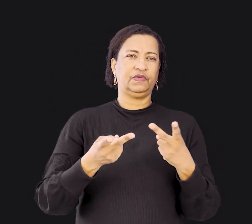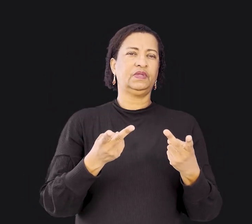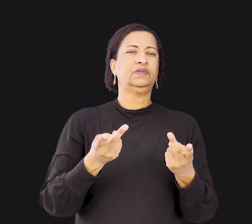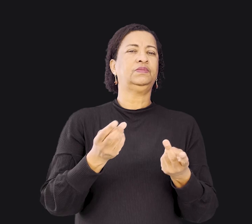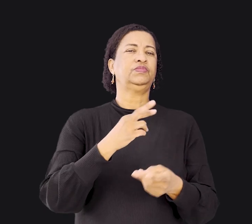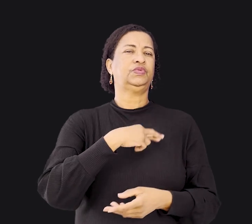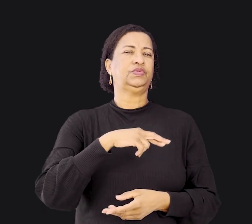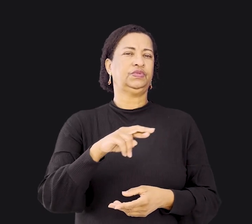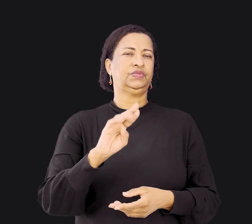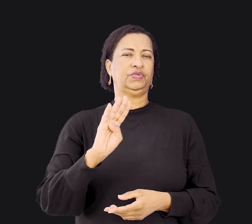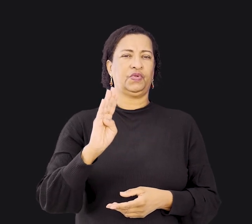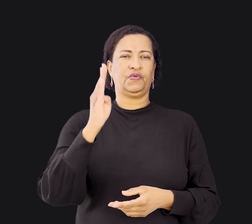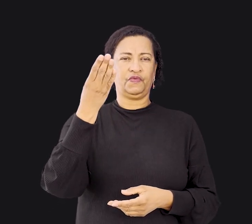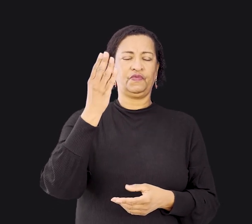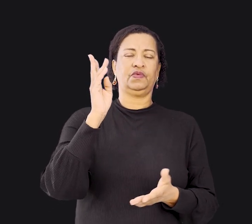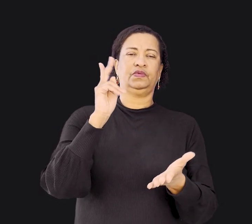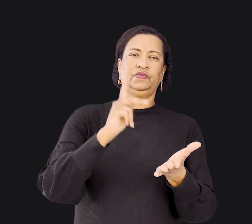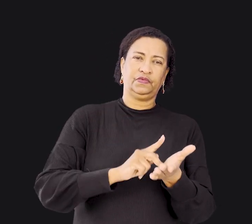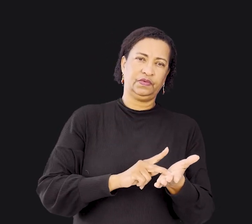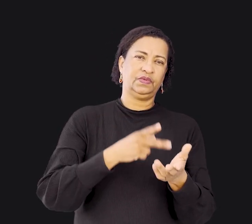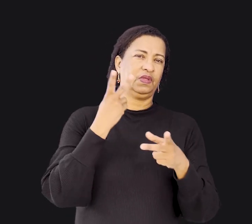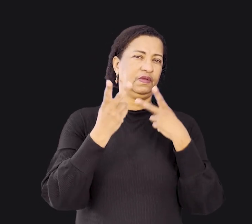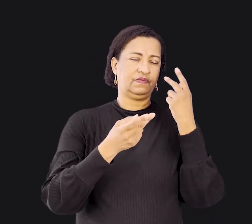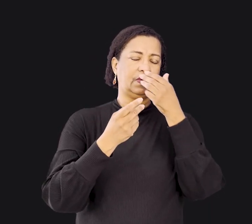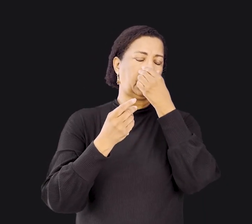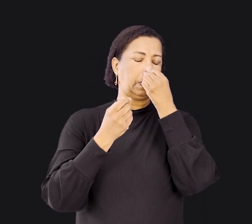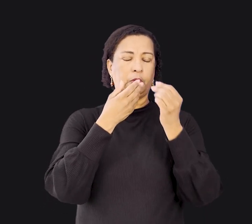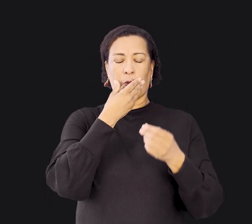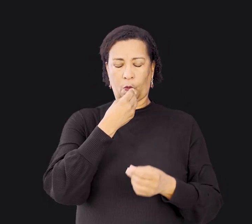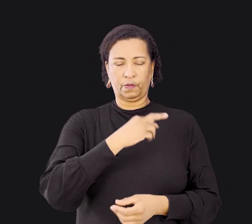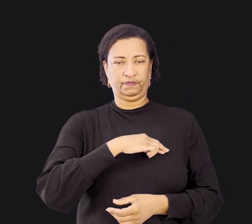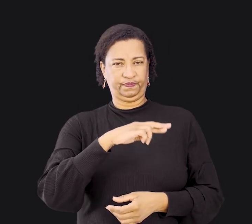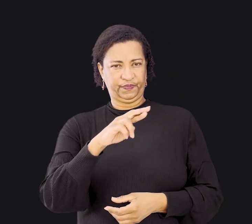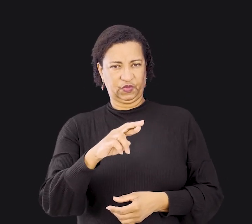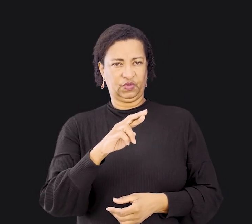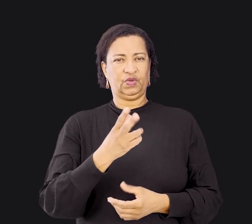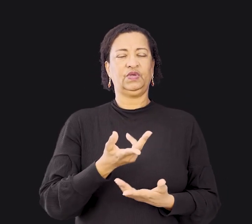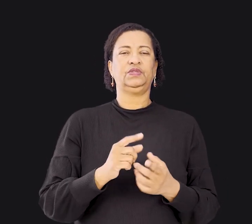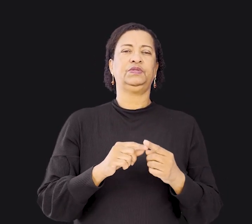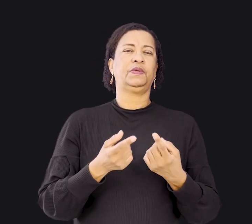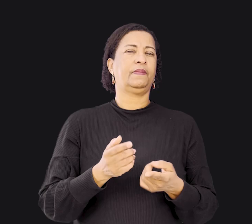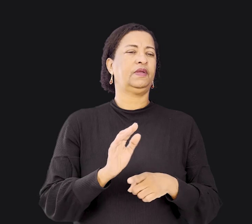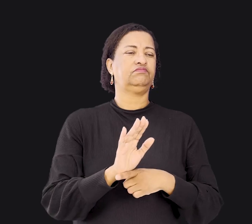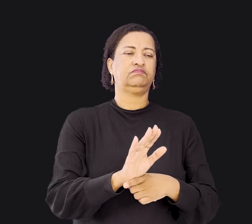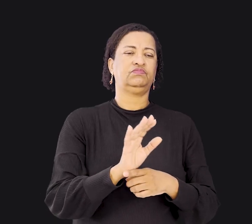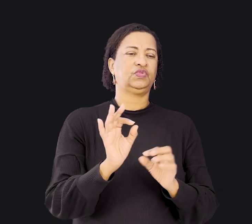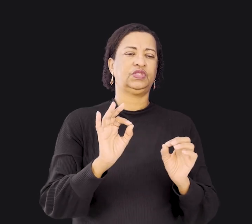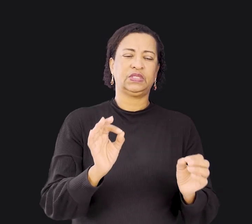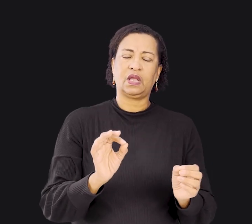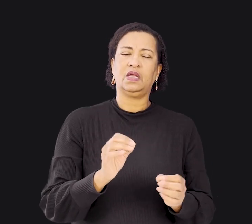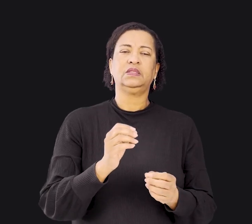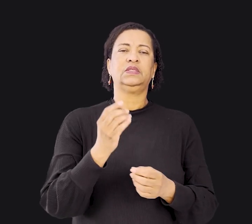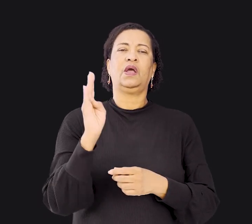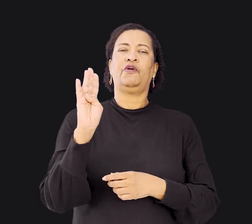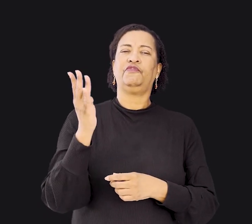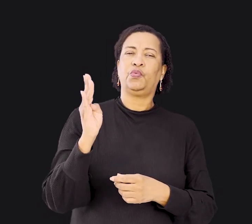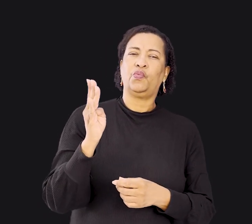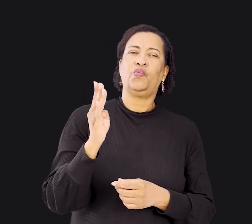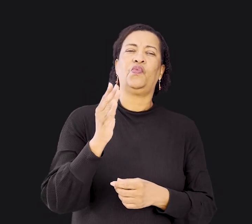e a verdadeira, e diz que o homem que se diz religioso, mas não ajuda as viúvas nem aos órfãos na sua aflição, pertence a uma